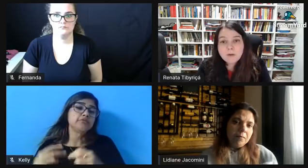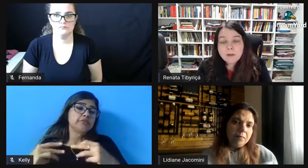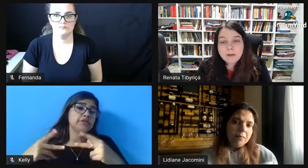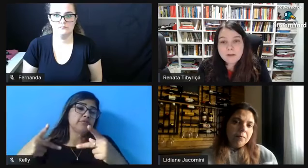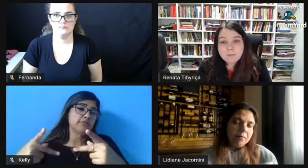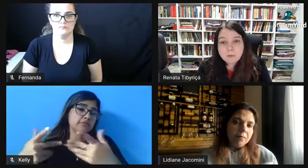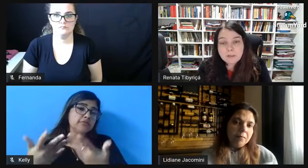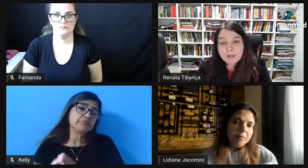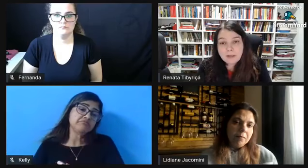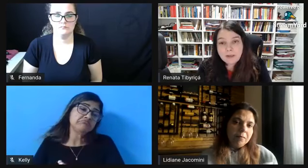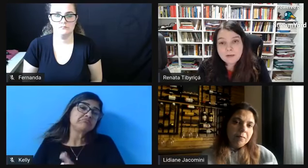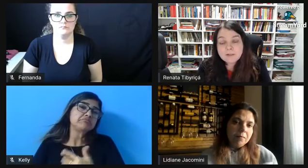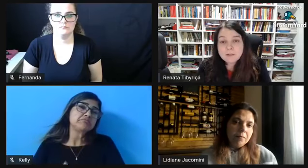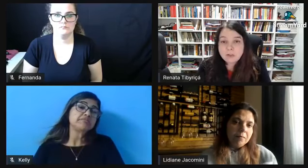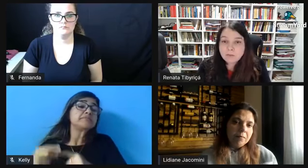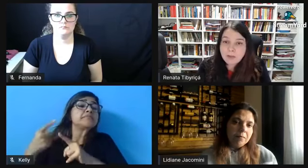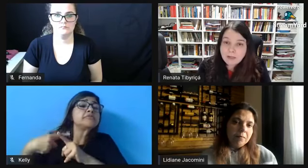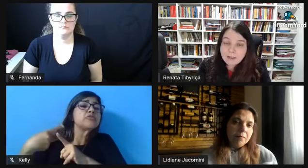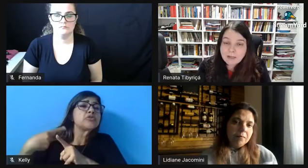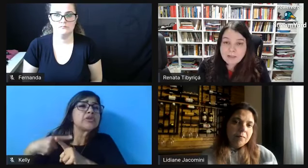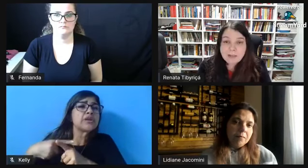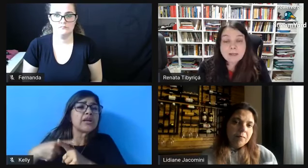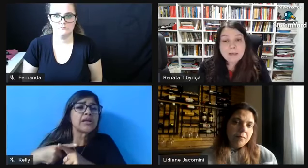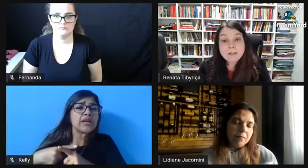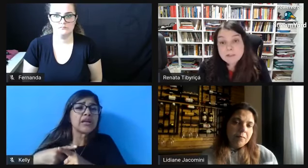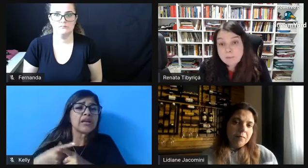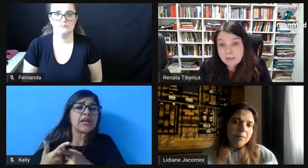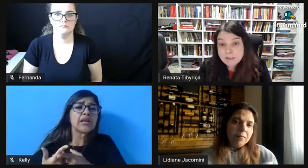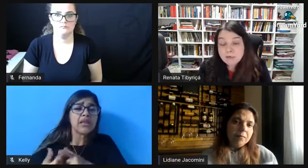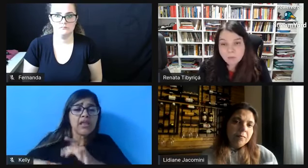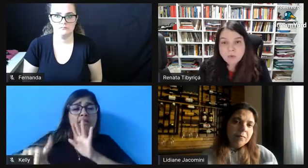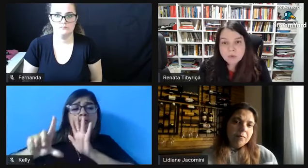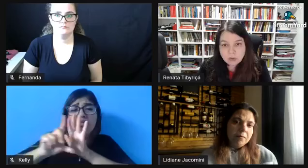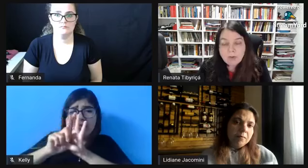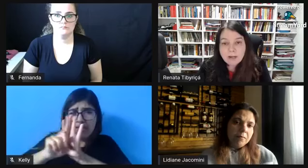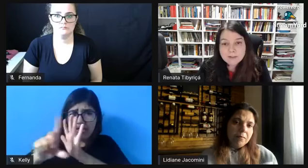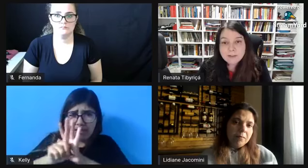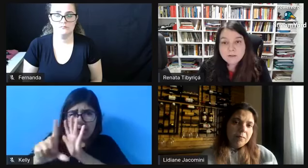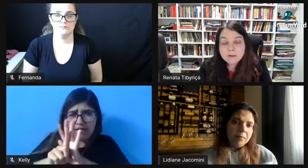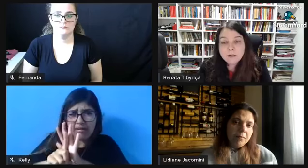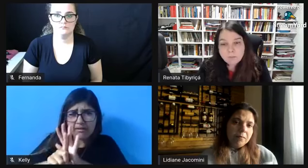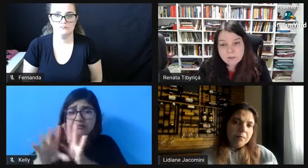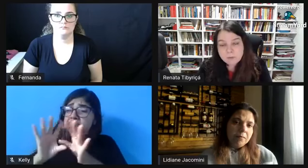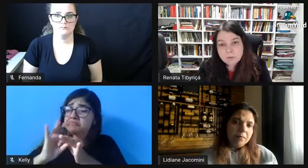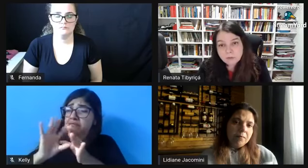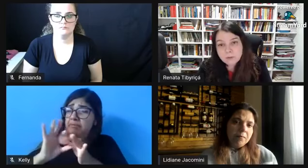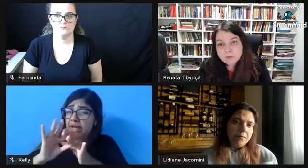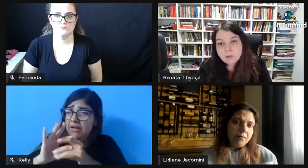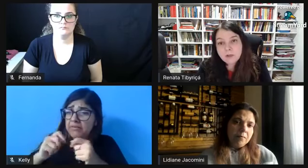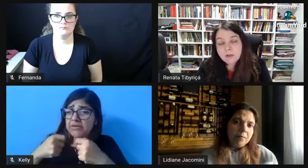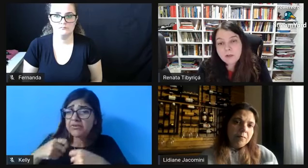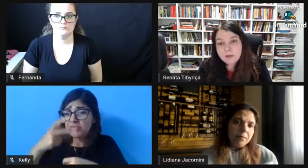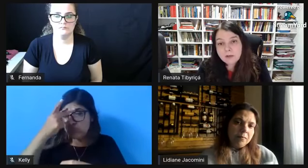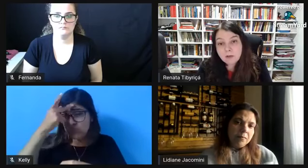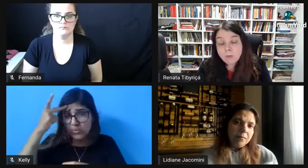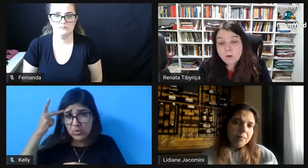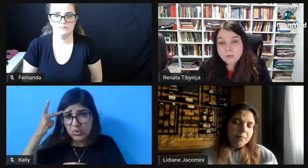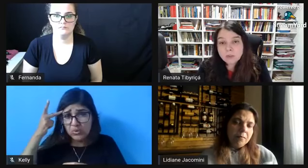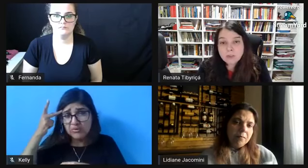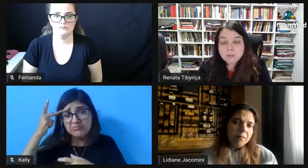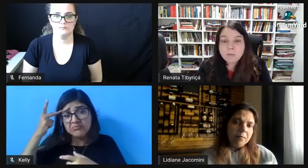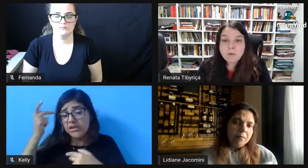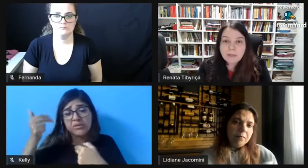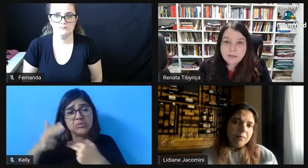Público, porque existe uma lei, e essa lei dispensa o uso de máscara para as pessoas